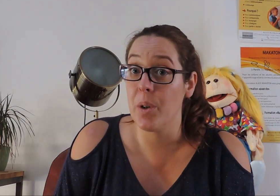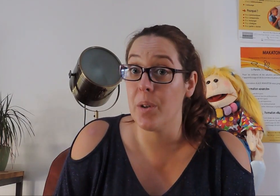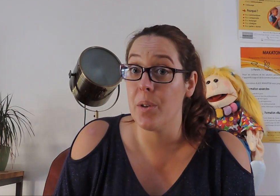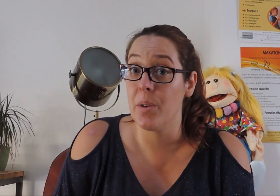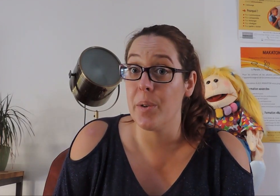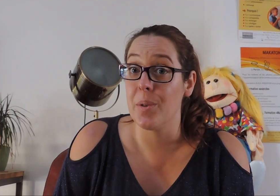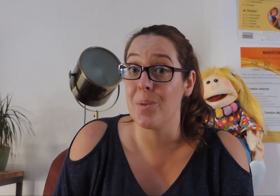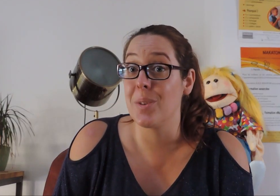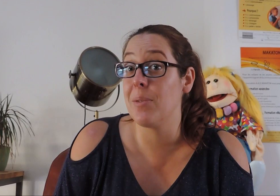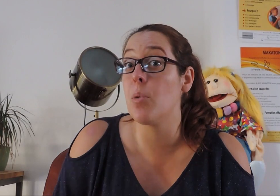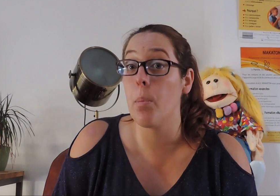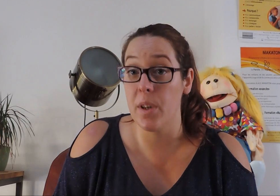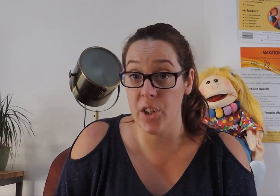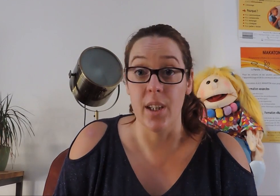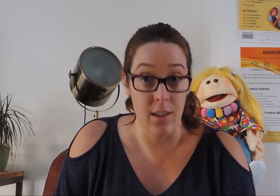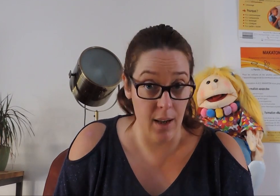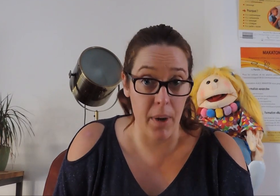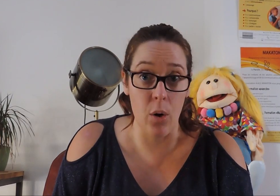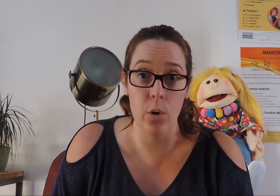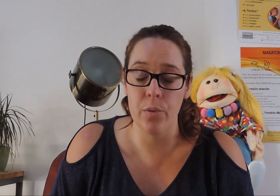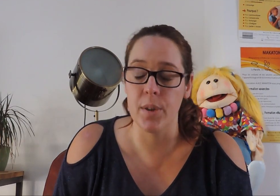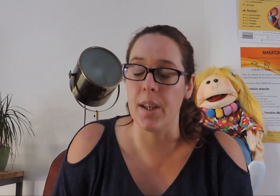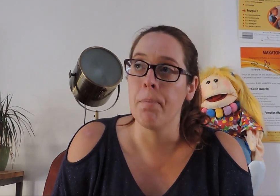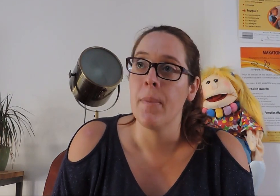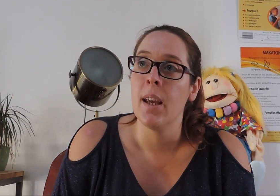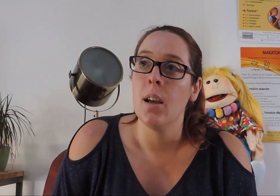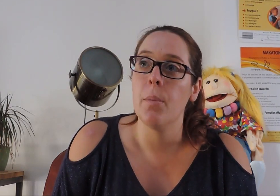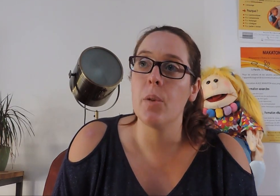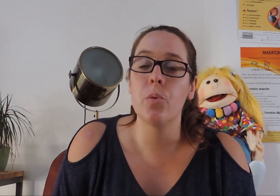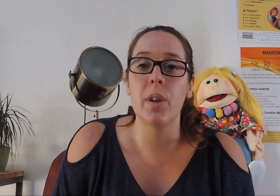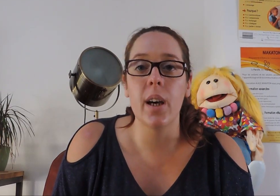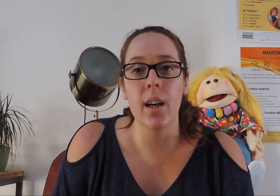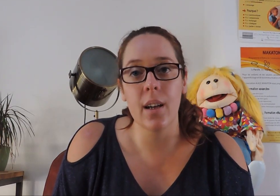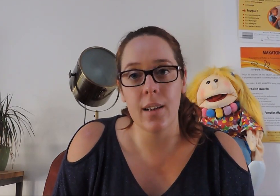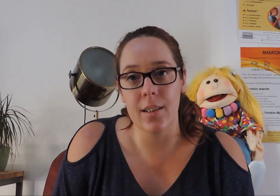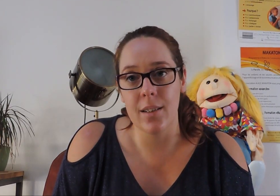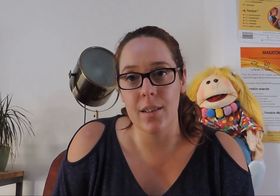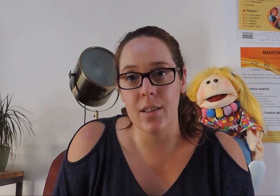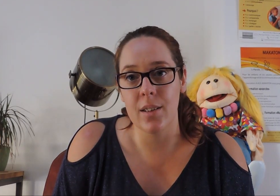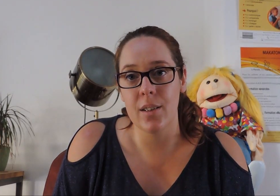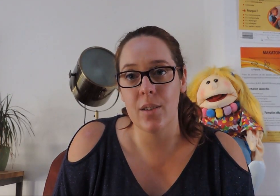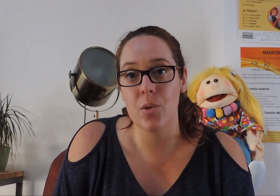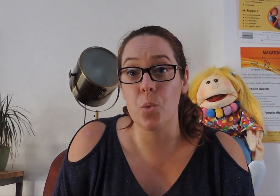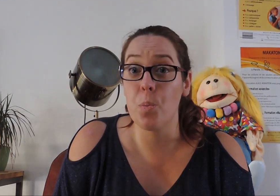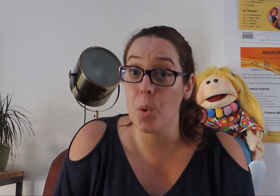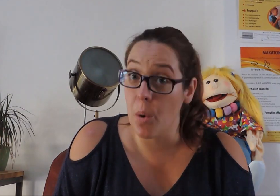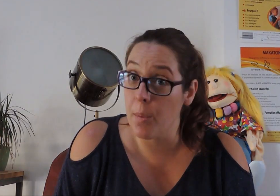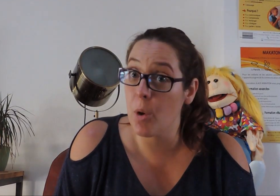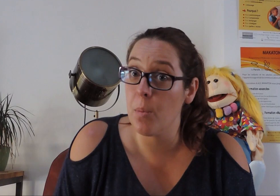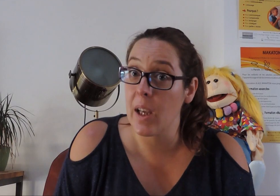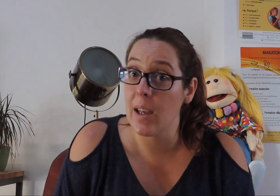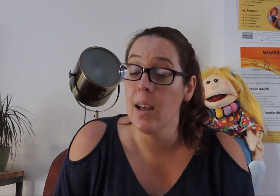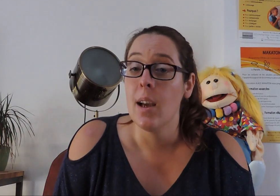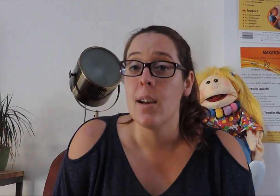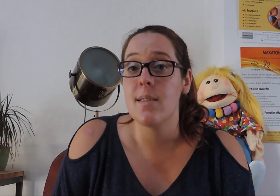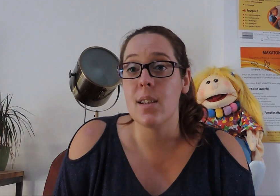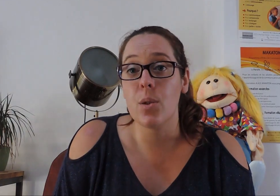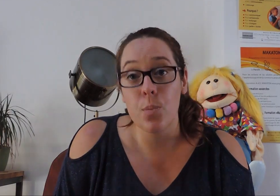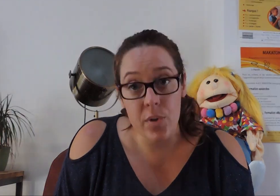empêcher la parole de venir mais en tout cas ce qu'on peut quand même remarquer c'est que